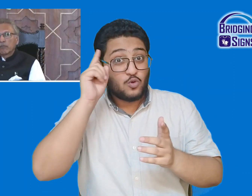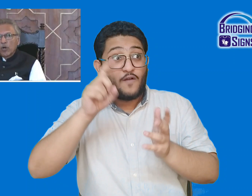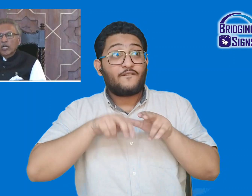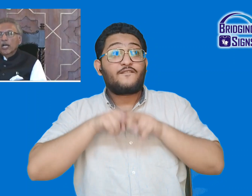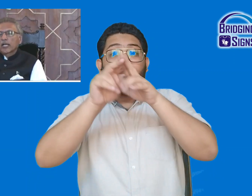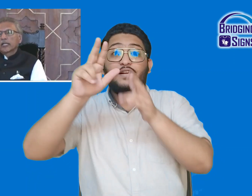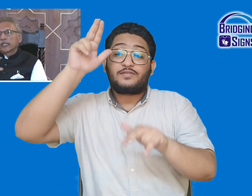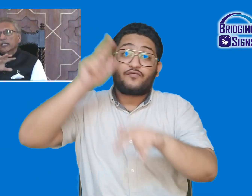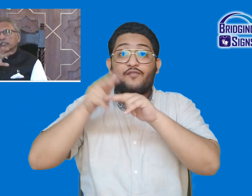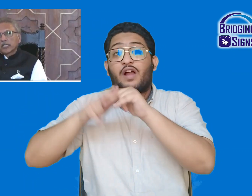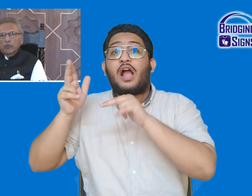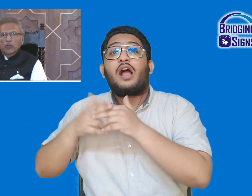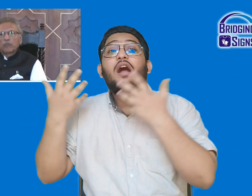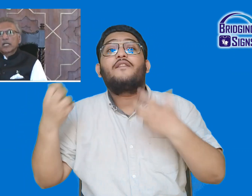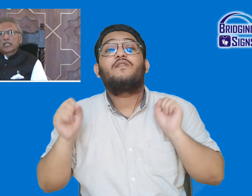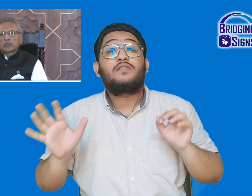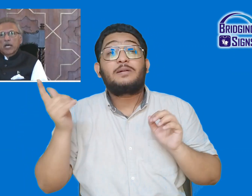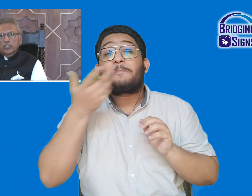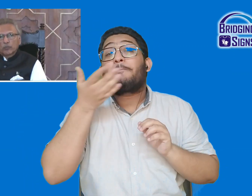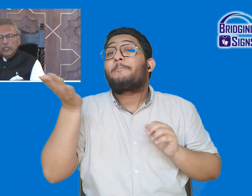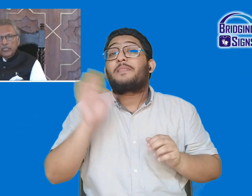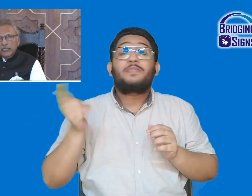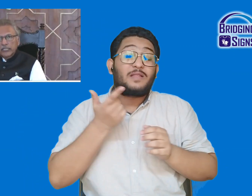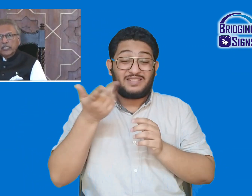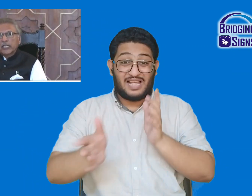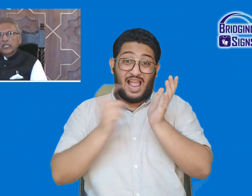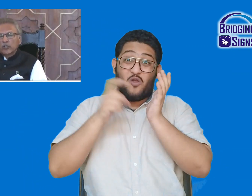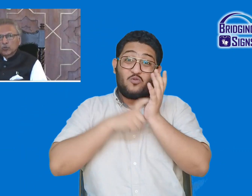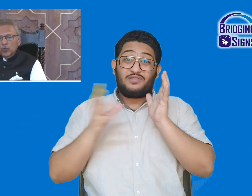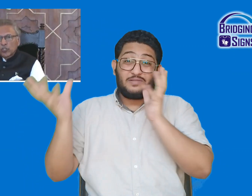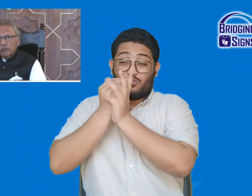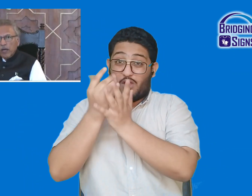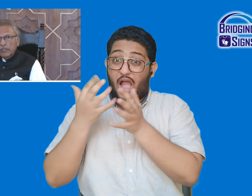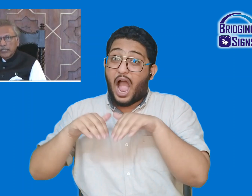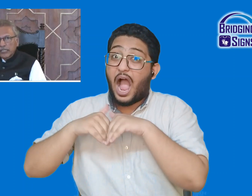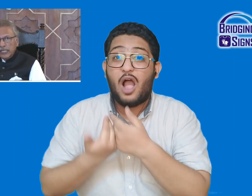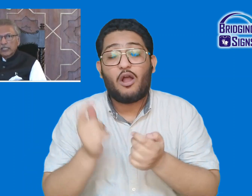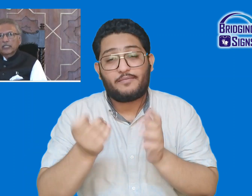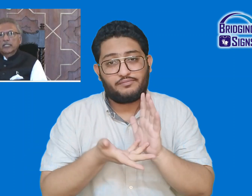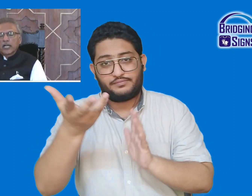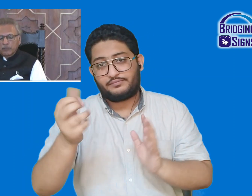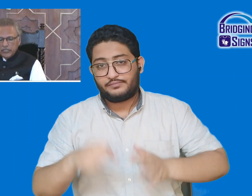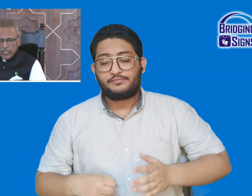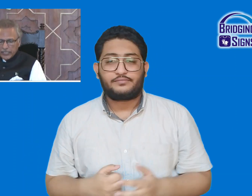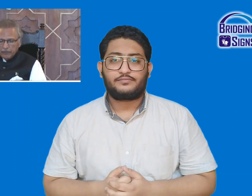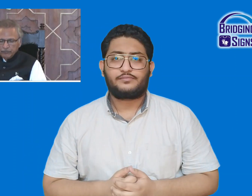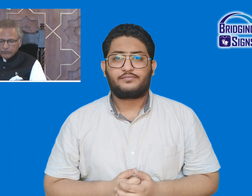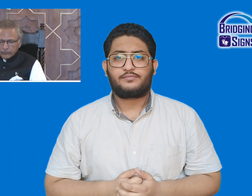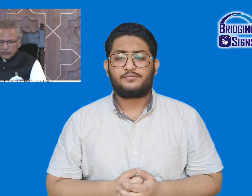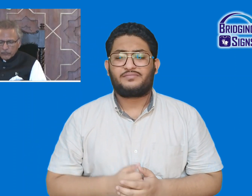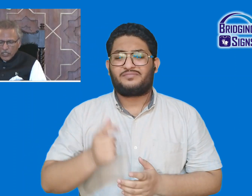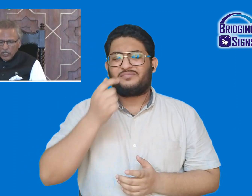سب مہر لگا رہے ہیں سب لوگ مل کر اس بات کے اوپر کہ یہ ان اصولوں کی پابندی کر کر یہ کام کیے جائیں